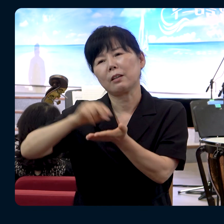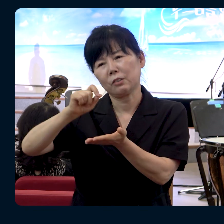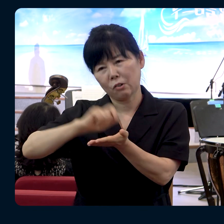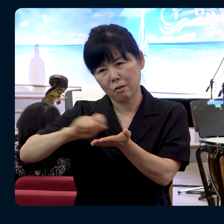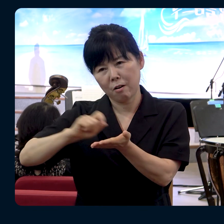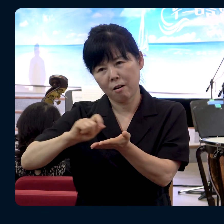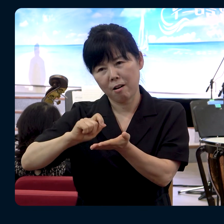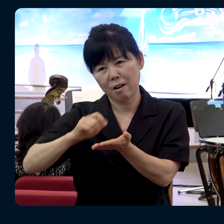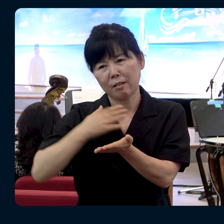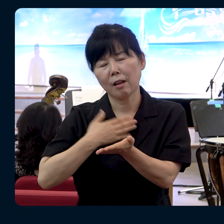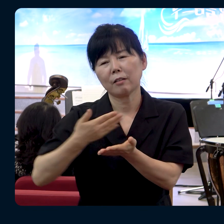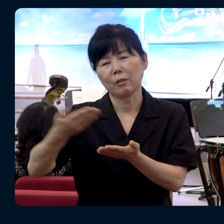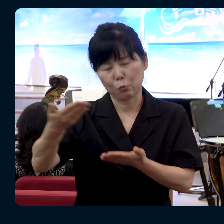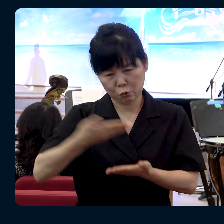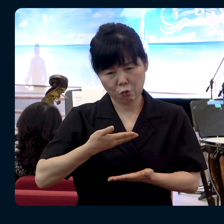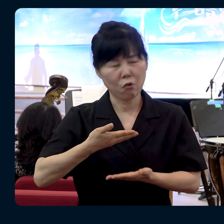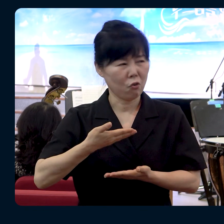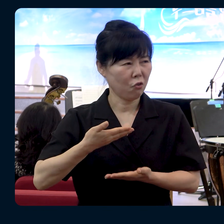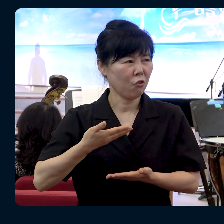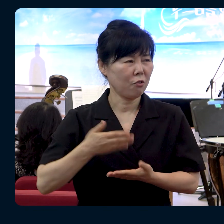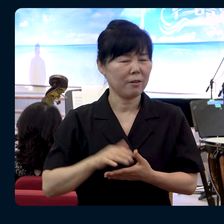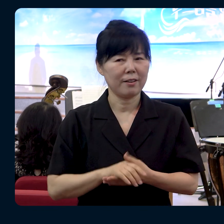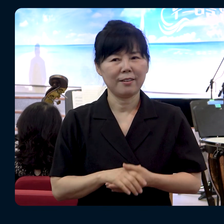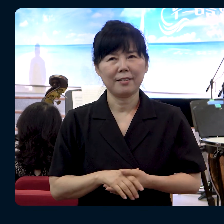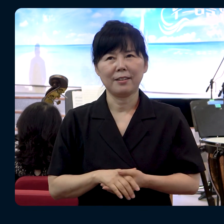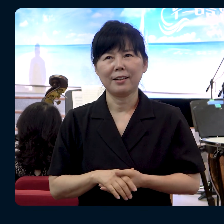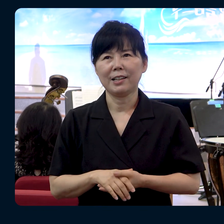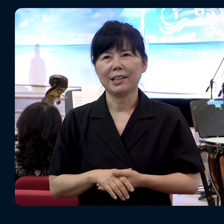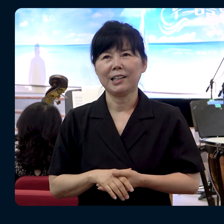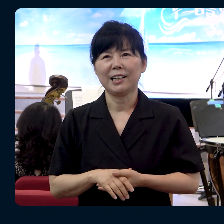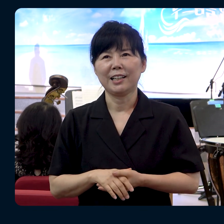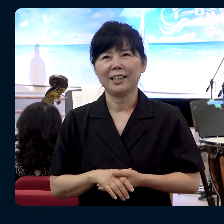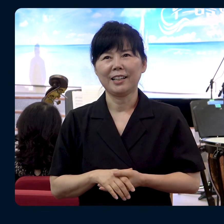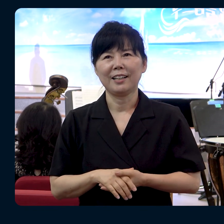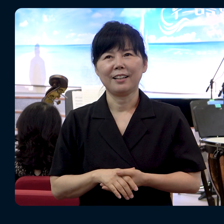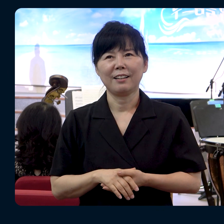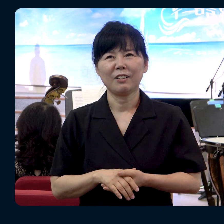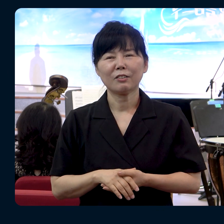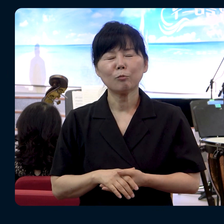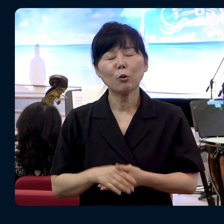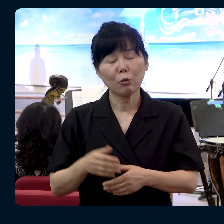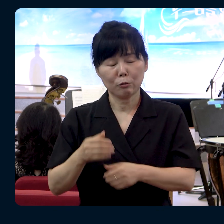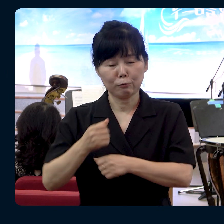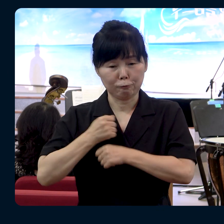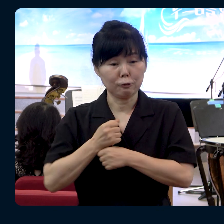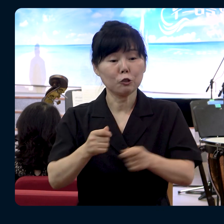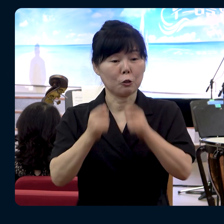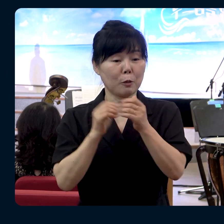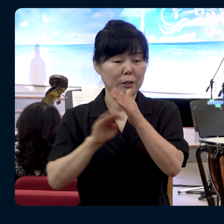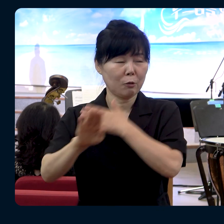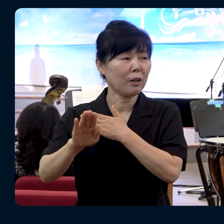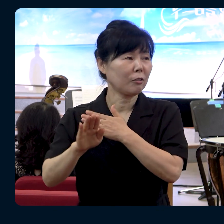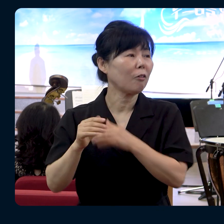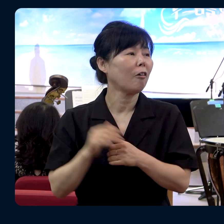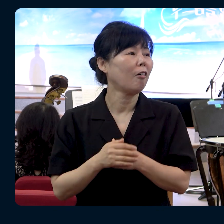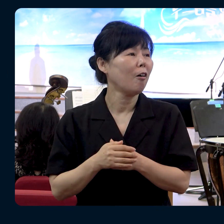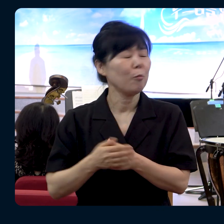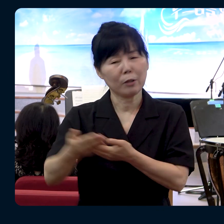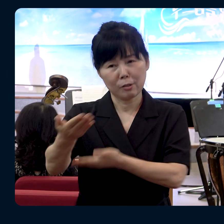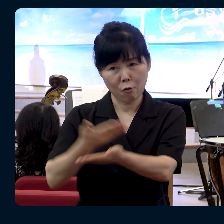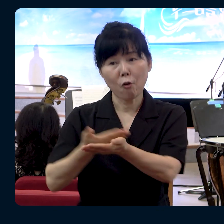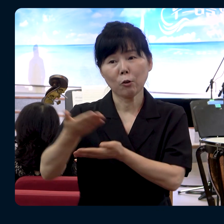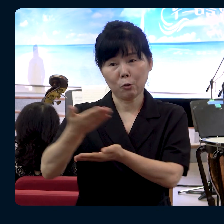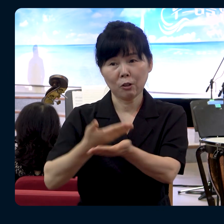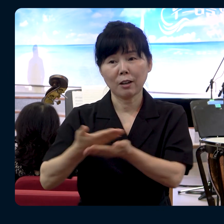그런 편지를 받고 계속 다른 부대가 나눠져서도 연락을 주고받고 했는데, 사실은 오래전 얘기라